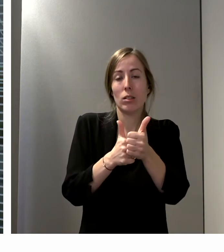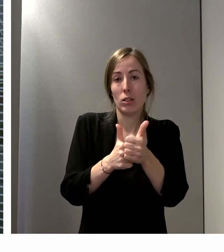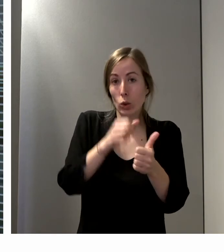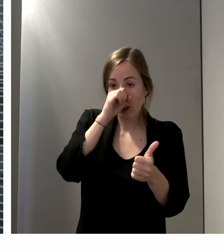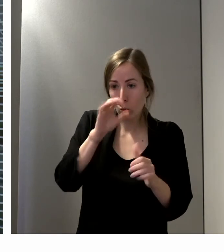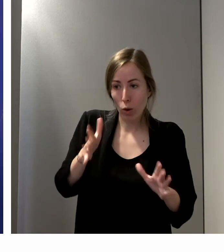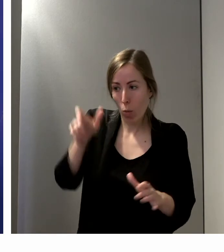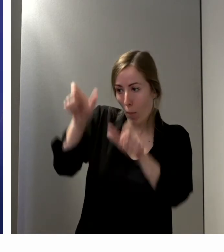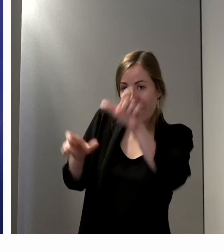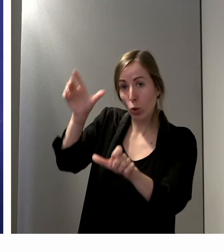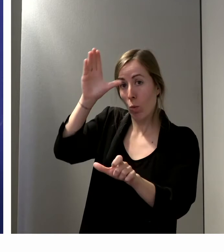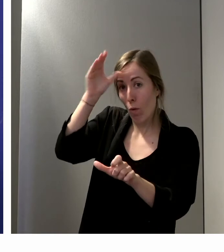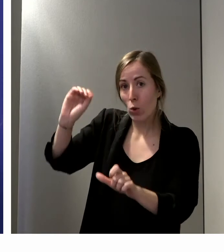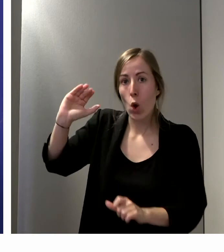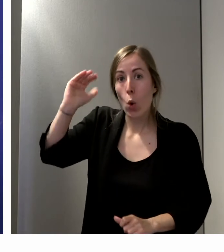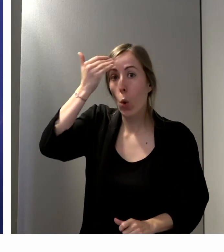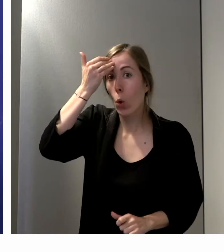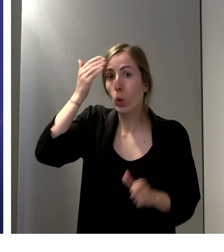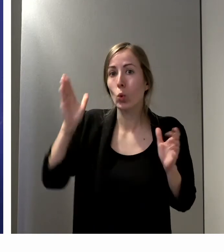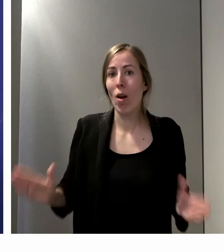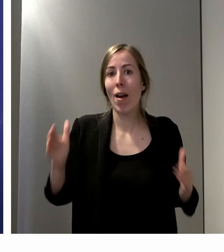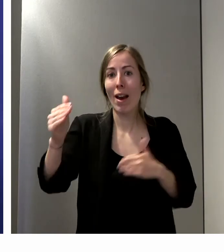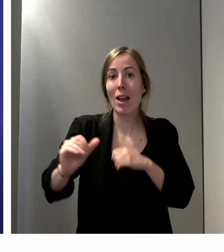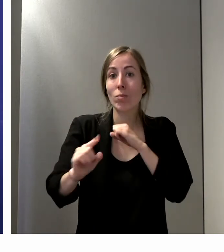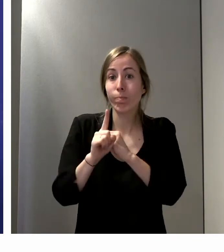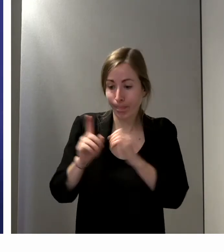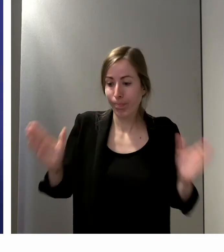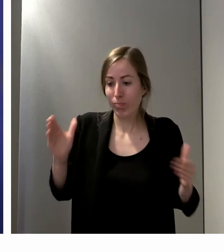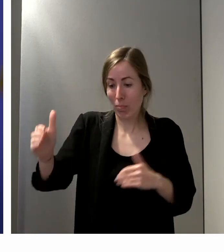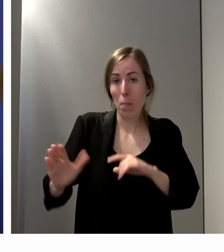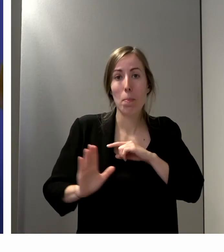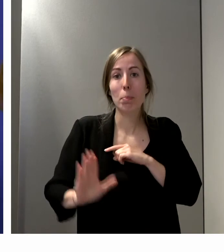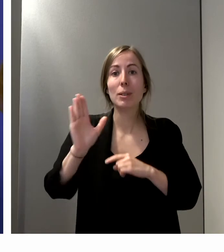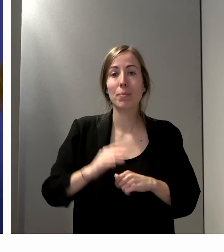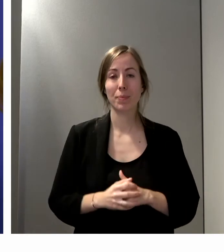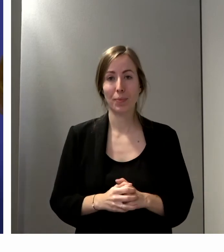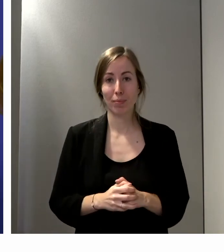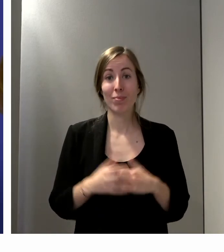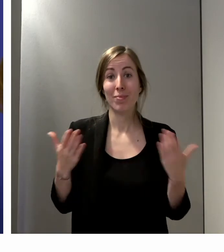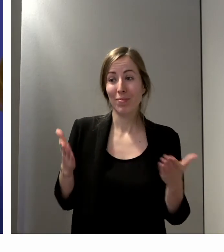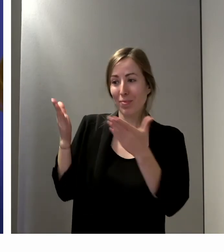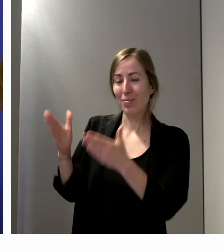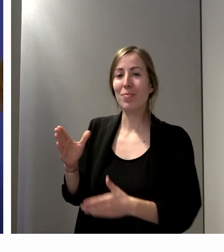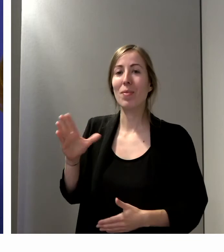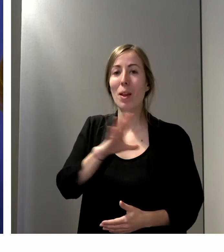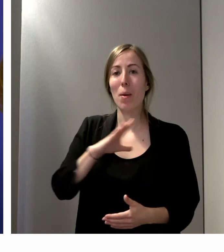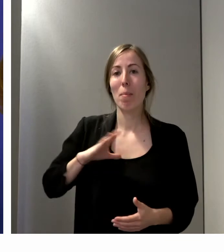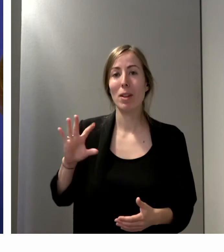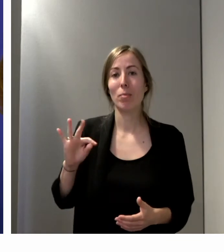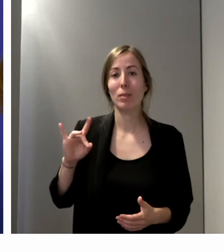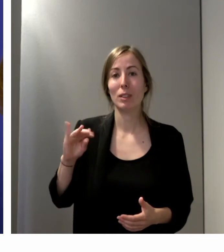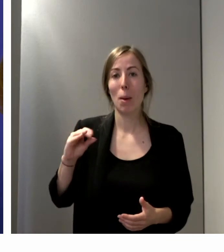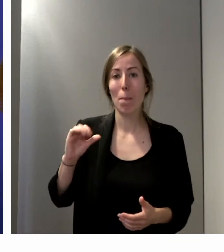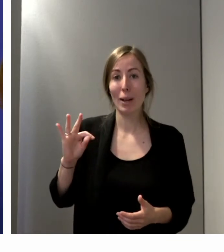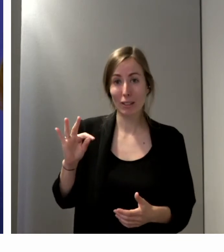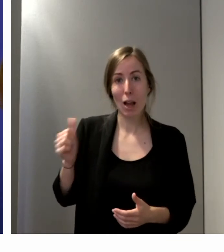professionnels qui seront reconnus dans un cadre bien particulier. Donc moi, je vais me tourner maintenant vers Julia Tabat, qui est